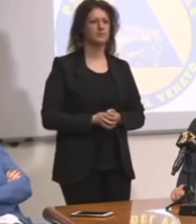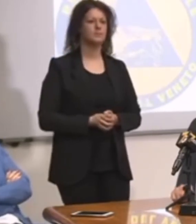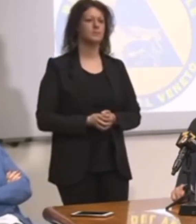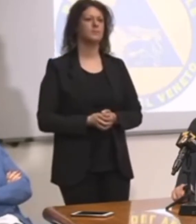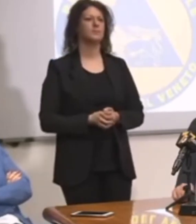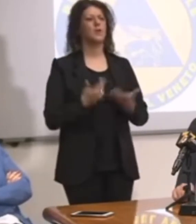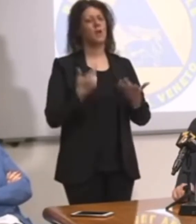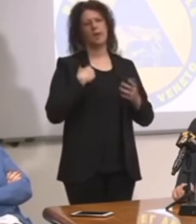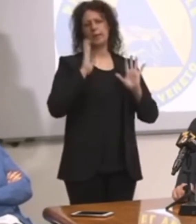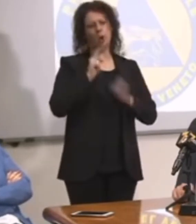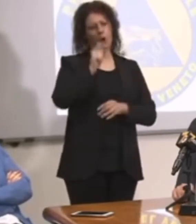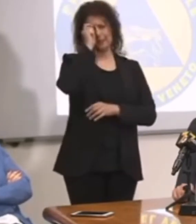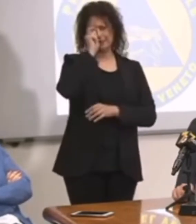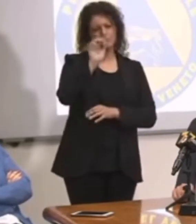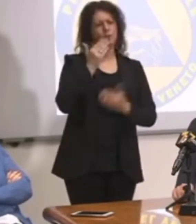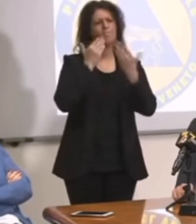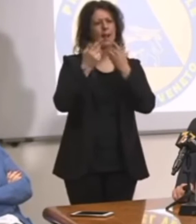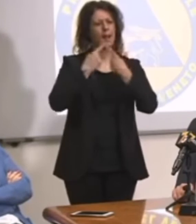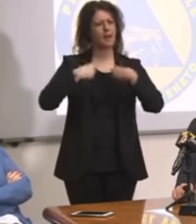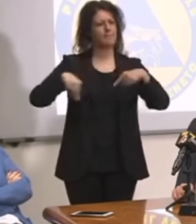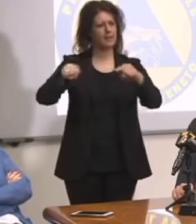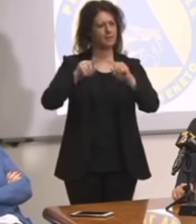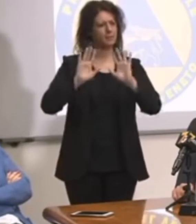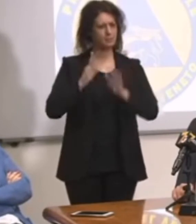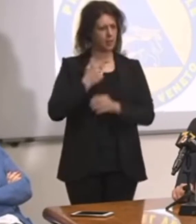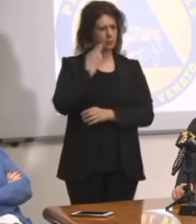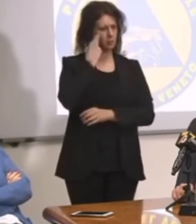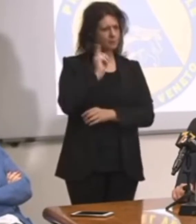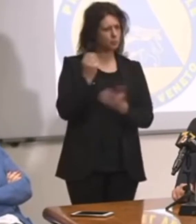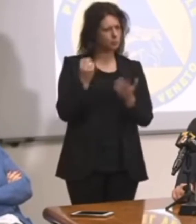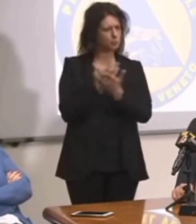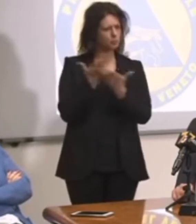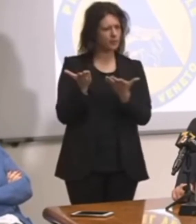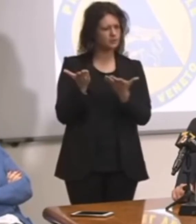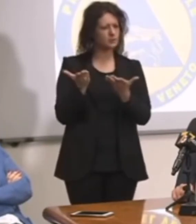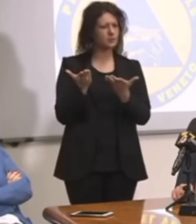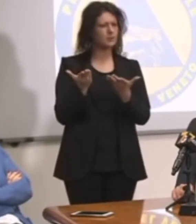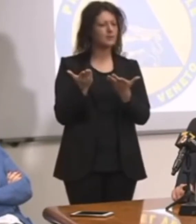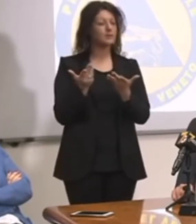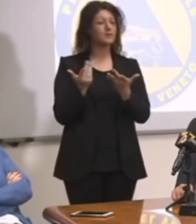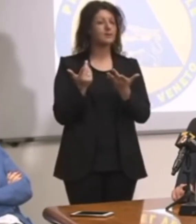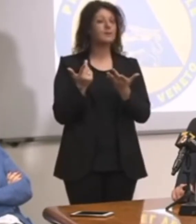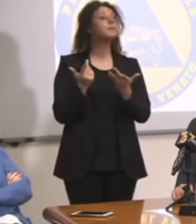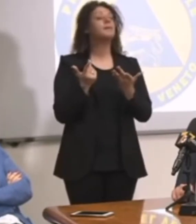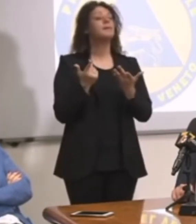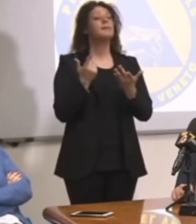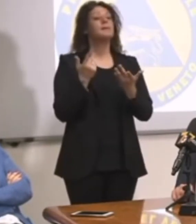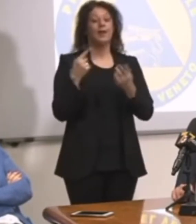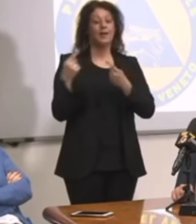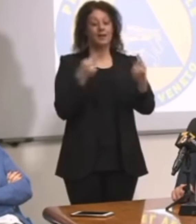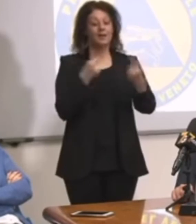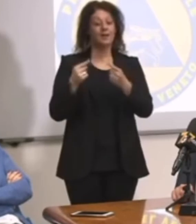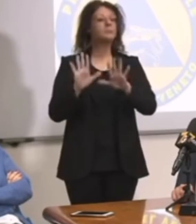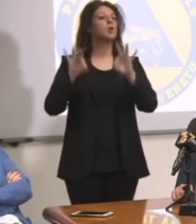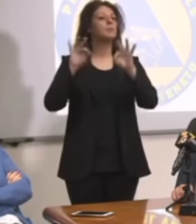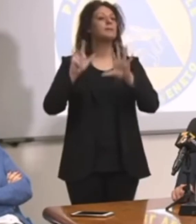massimo rispetto del Parlamento, che sia chiaro, ma nessuno se ne è accorto di cosa sta accadendo. Spostare di una settimana la discussione